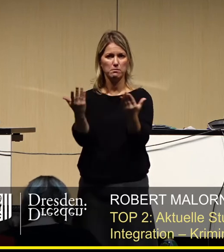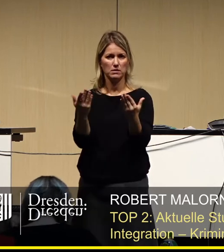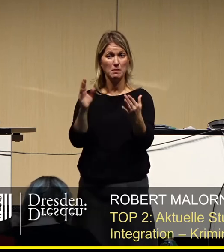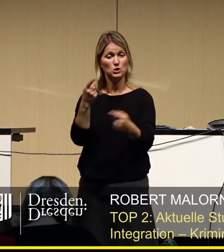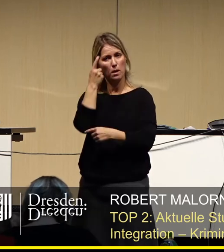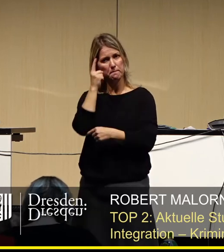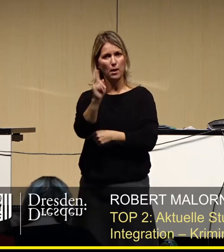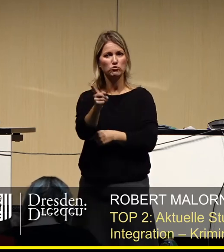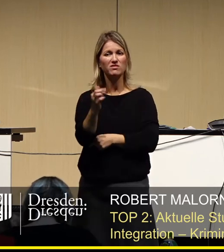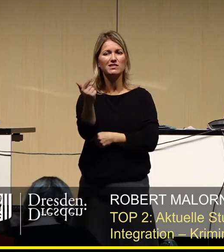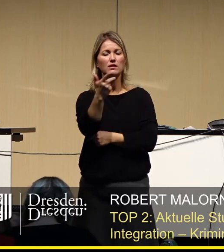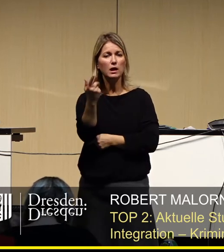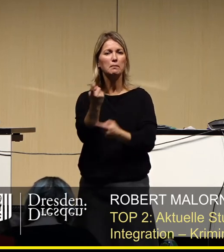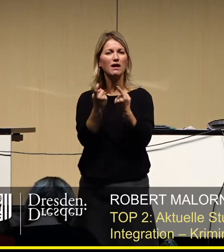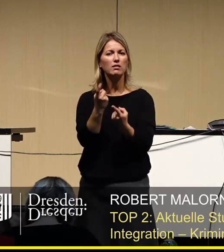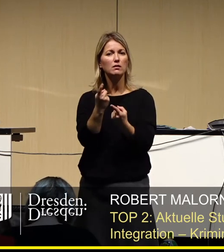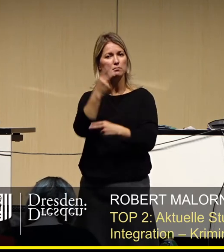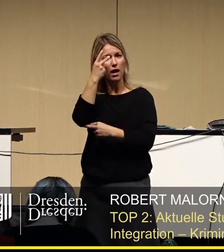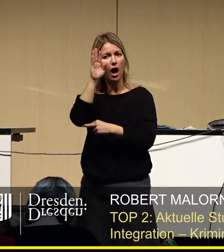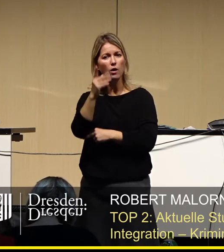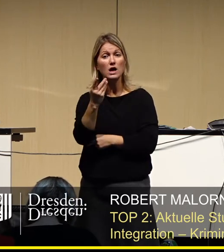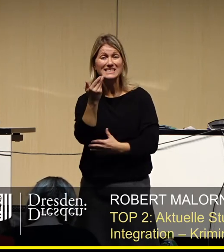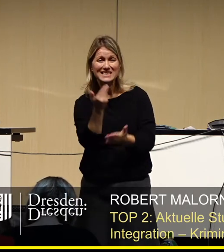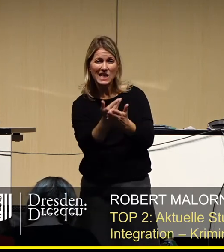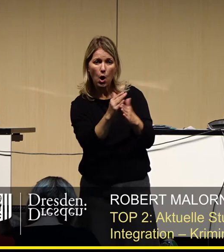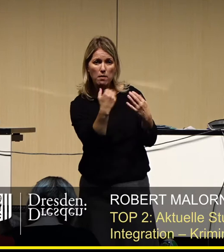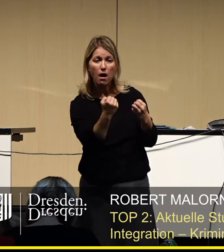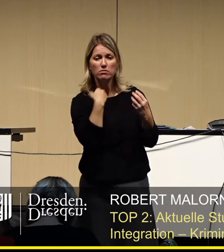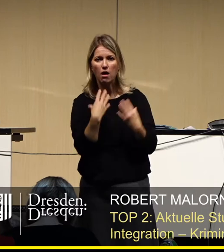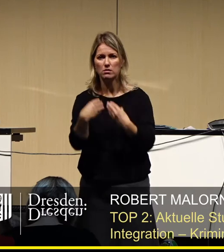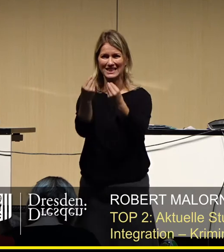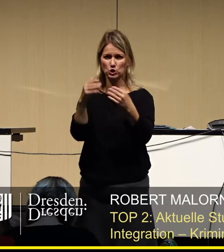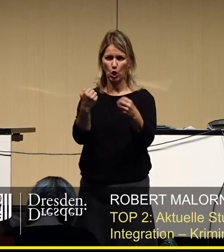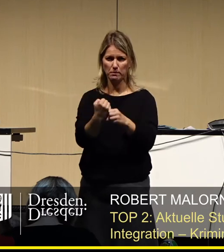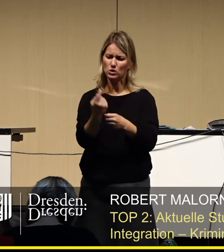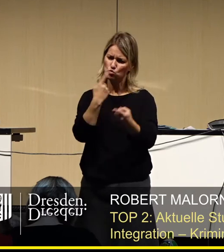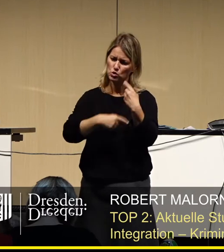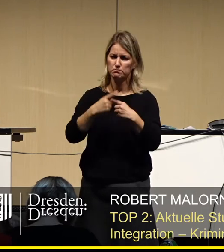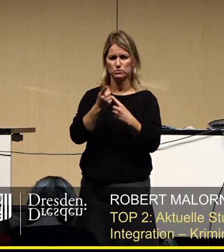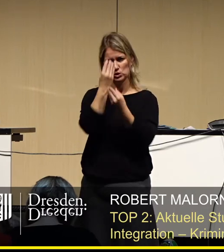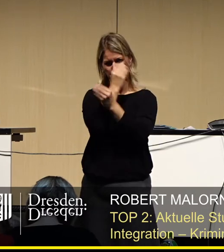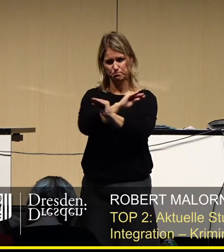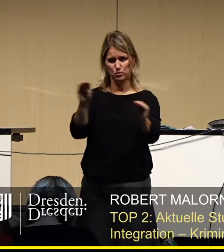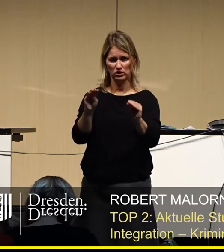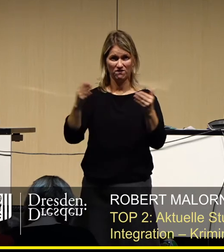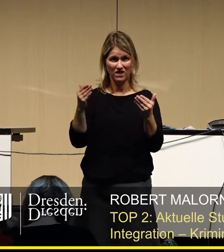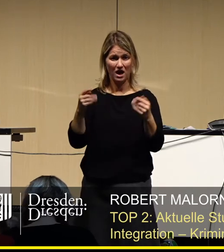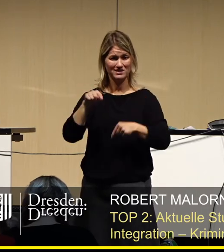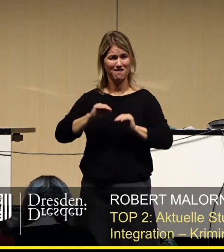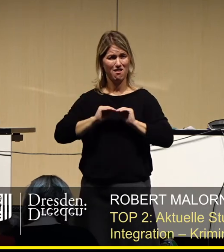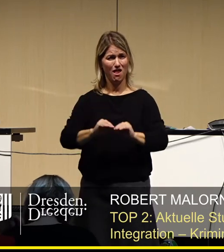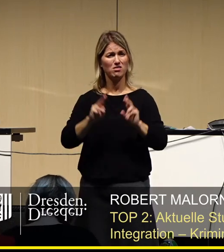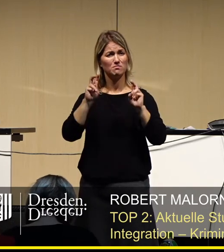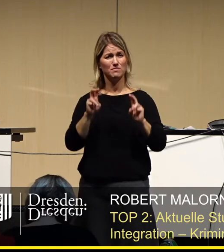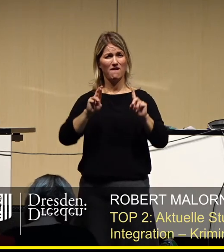verstehen eben auch einige Migranten und wissen sie dann auch zu nutzen. Die Botschaft sollte stattdessen sein, egal wer sich in diesem Land